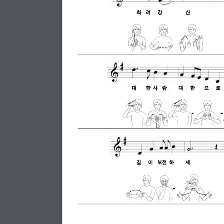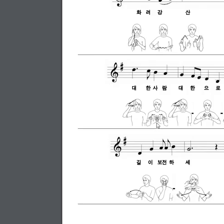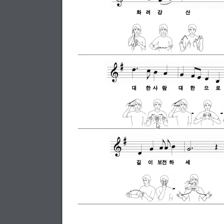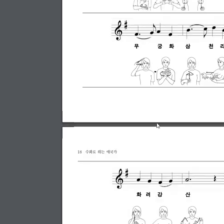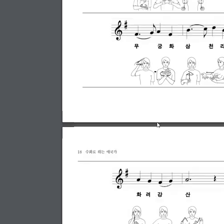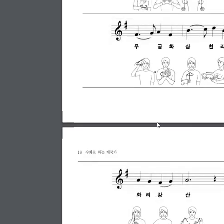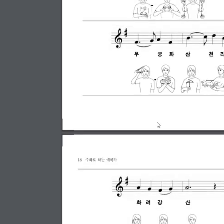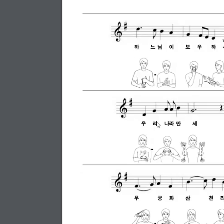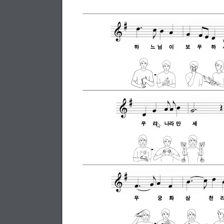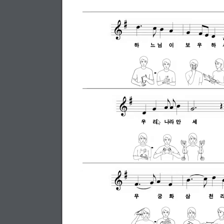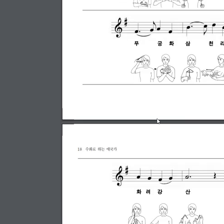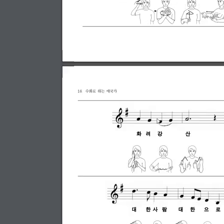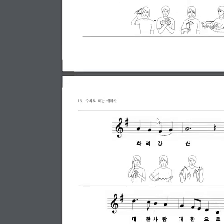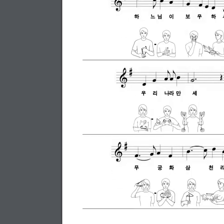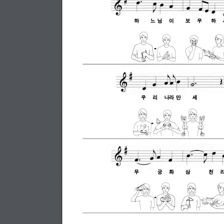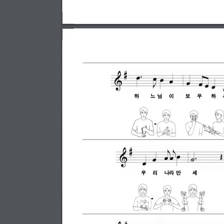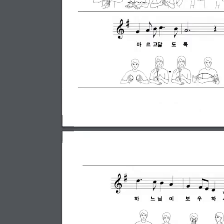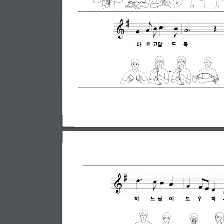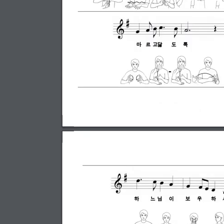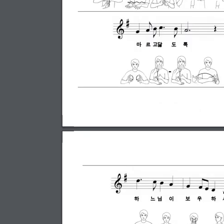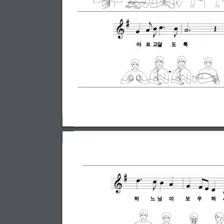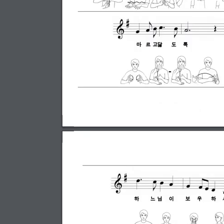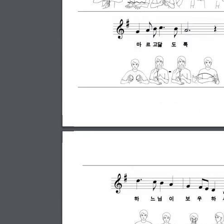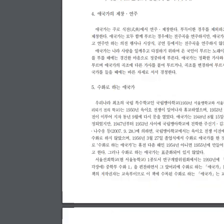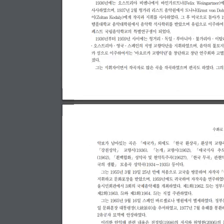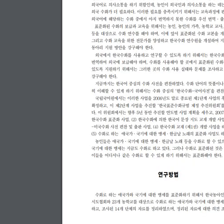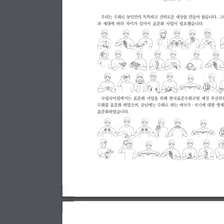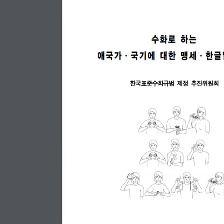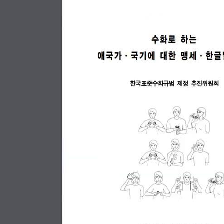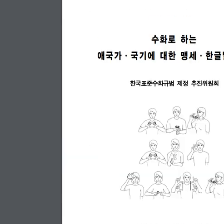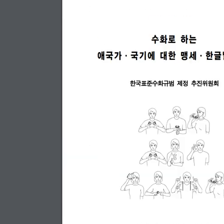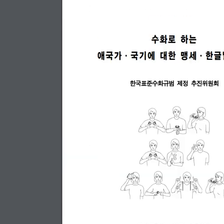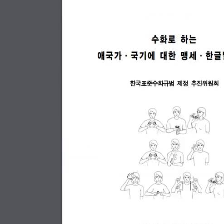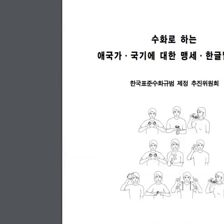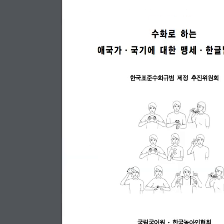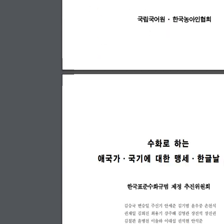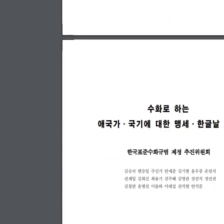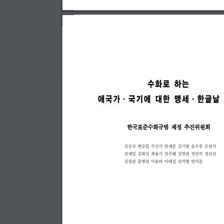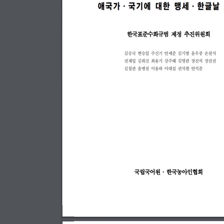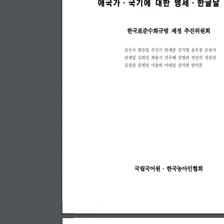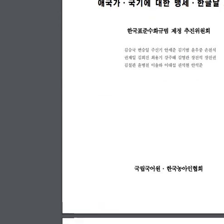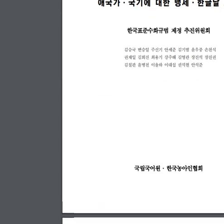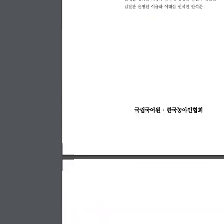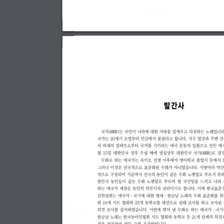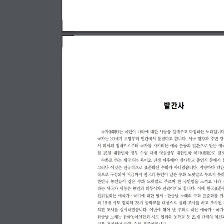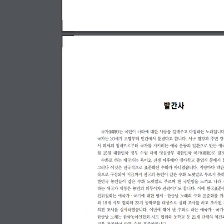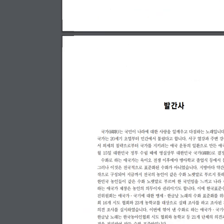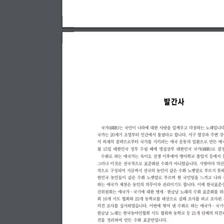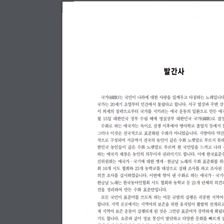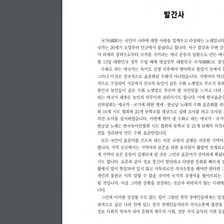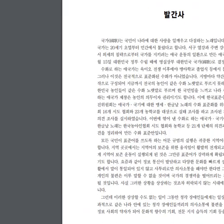저도 자세히 본 건 아닌데, 근데 여기 보시면은 뭐 연구물에 좀 자세히 나와